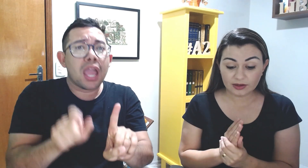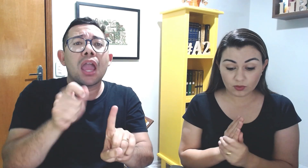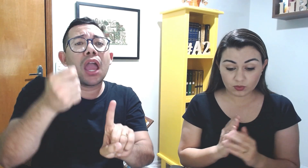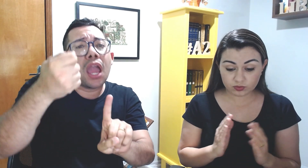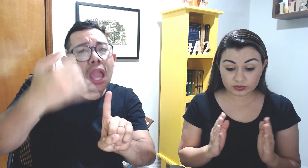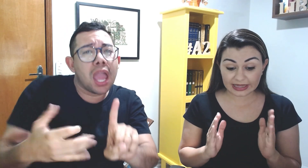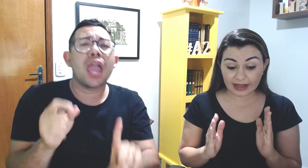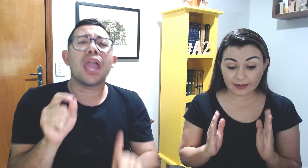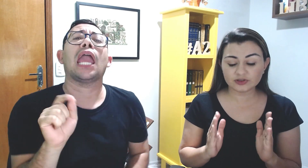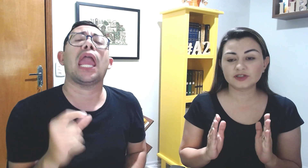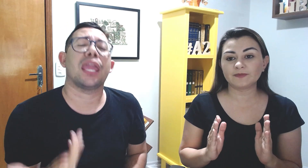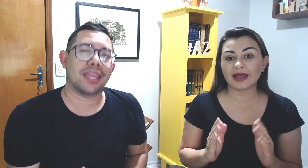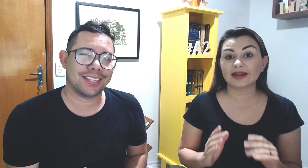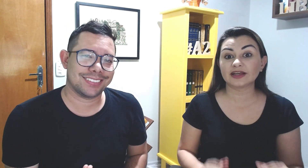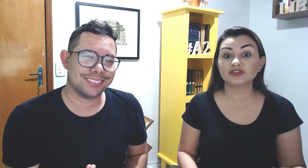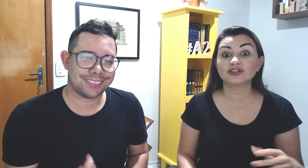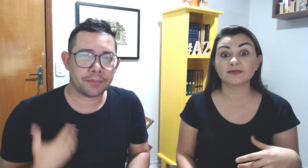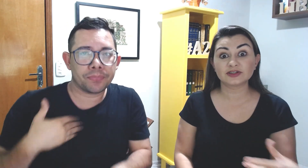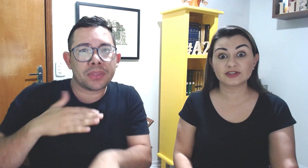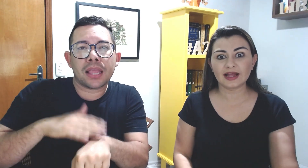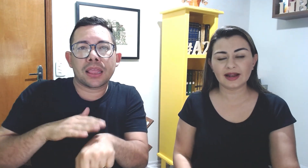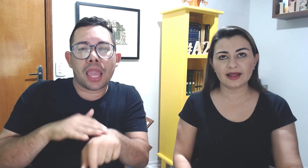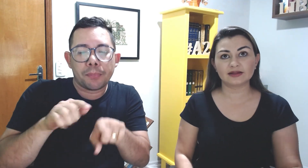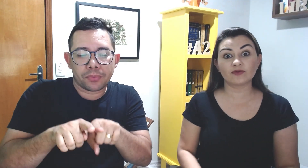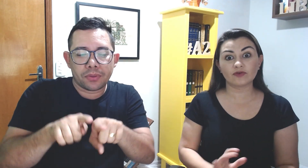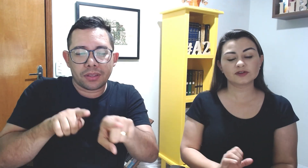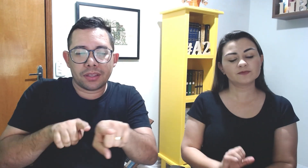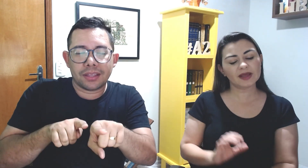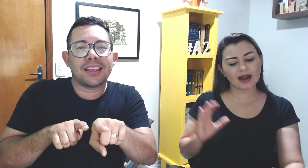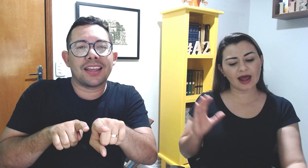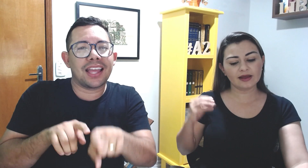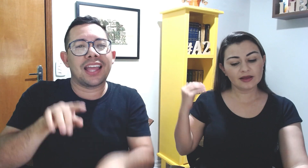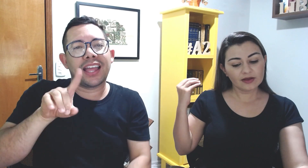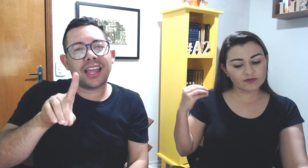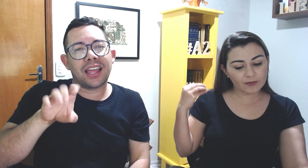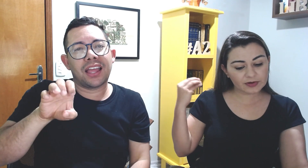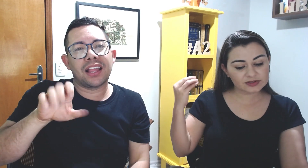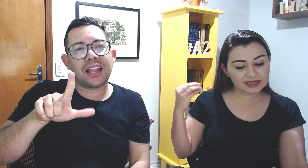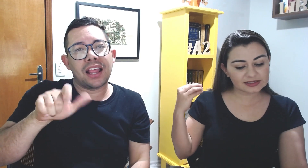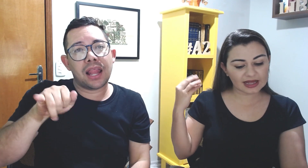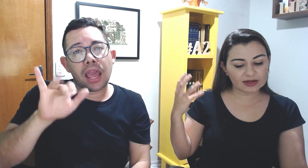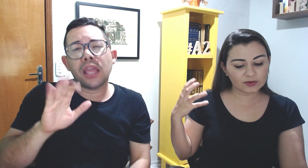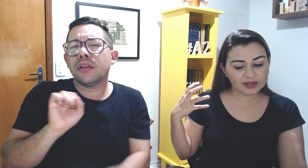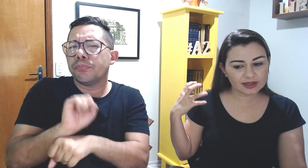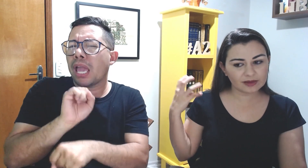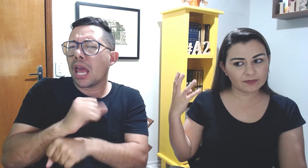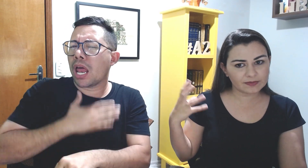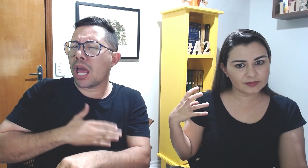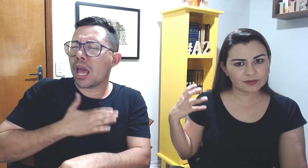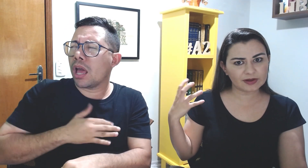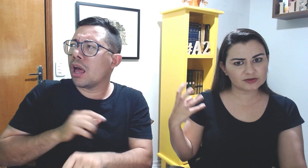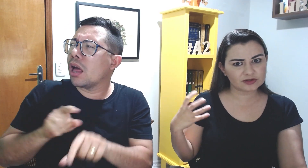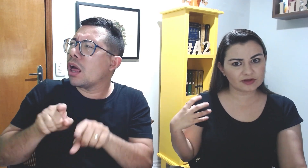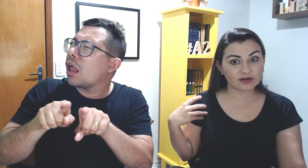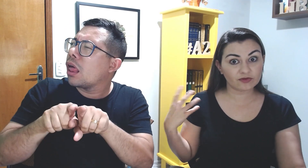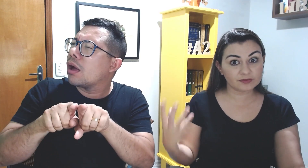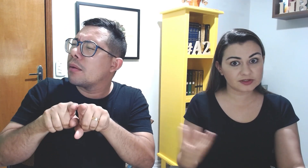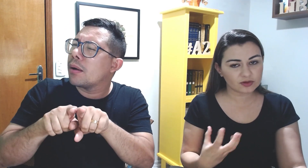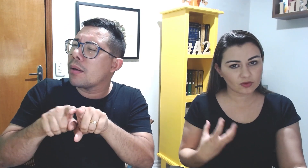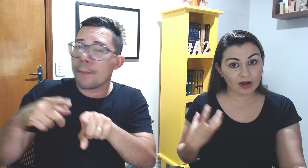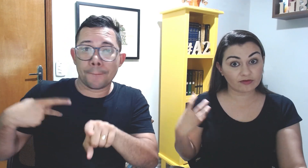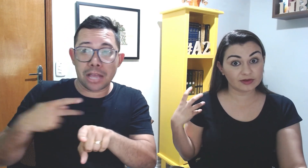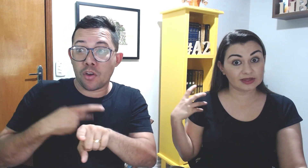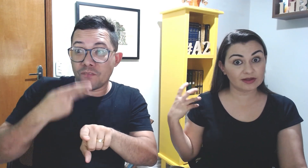dar aí um tempo de espera que a gente chama de delay. Então, vou esperar, vou processar ali. O que o pastor está falando?